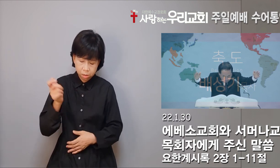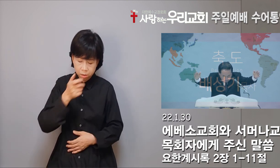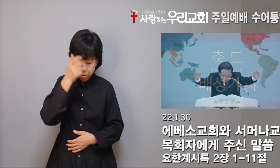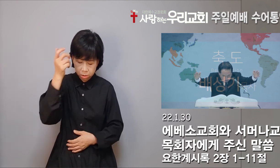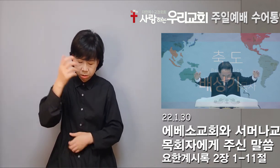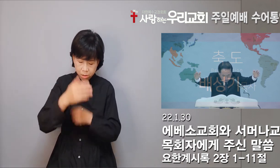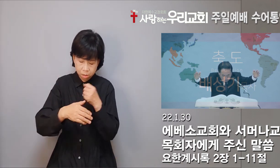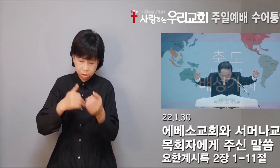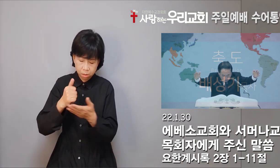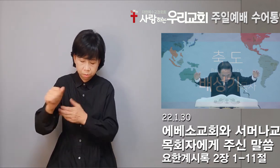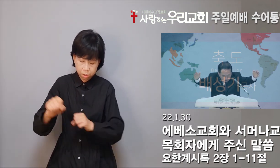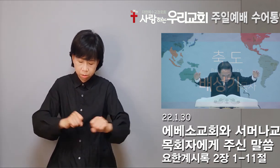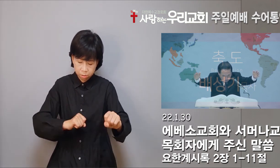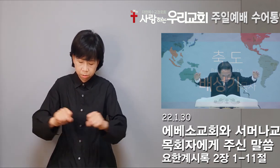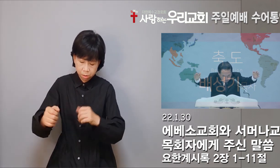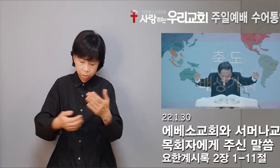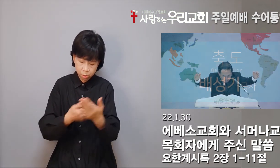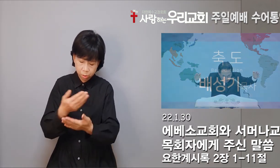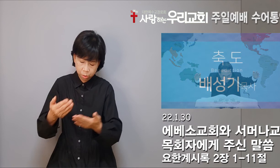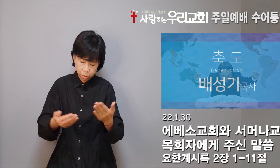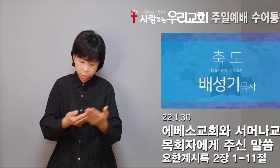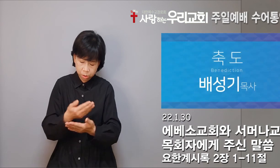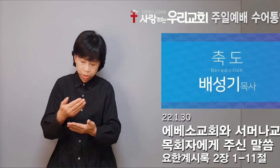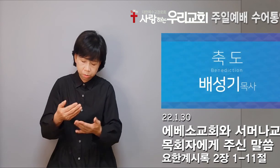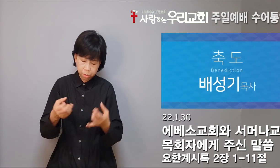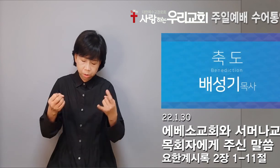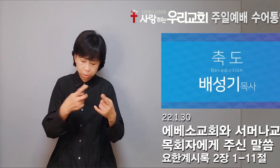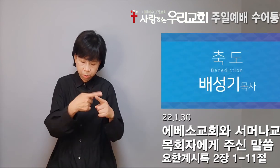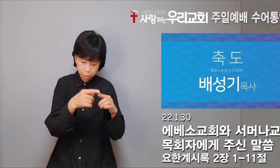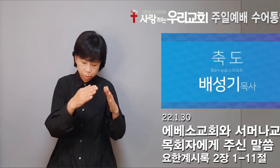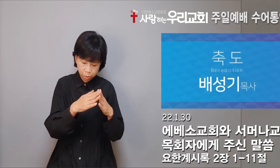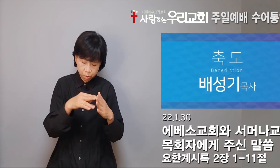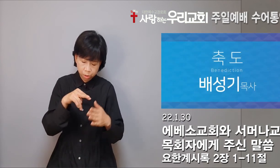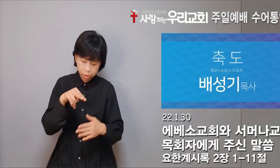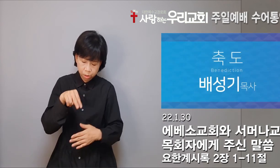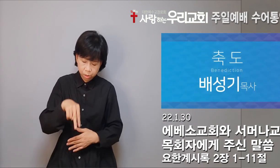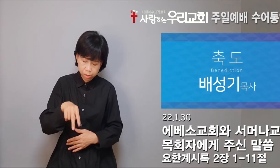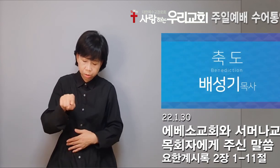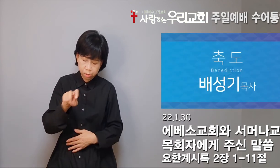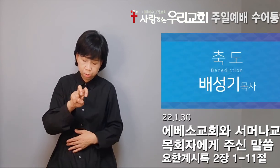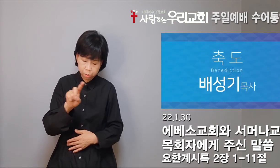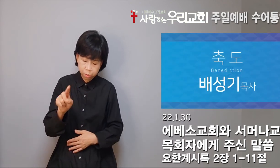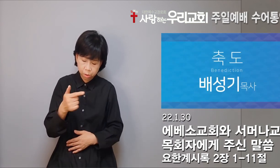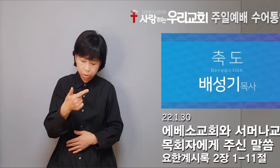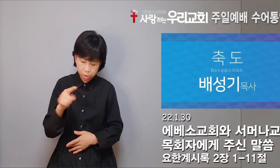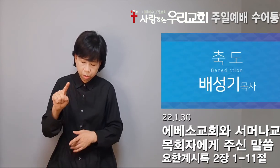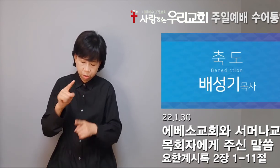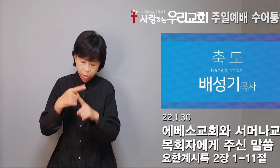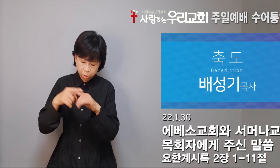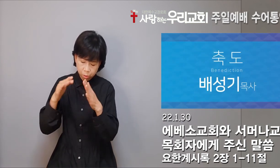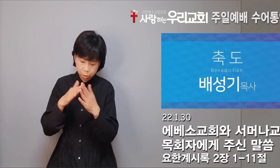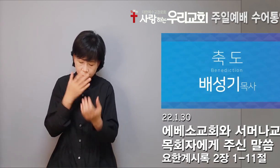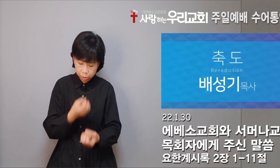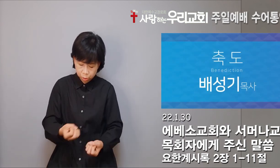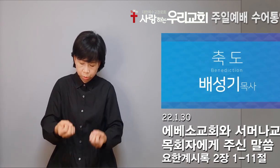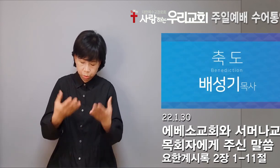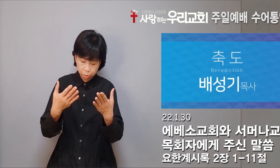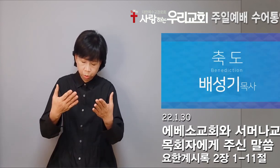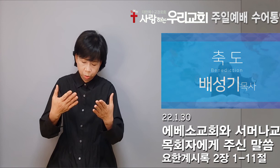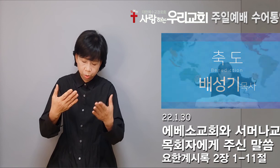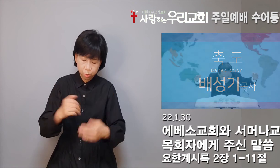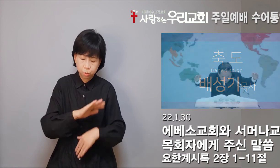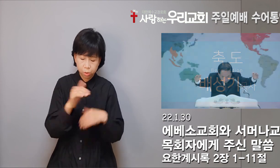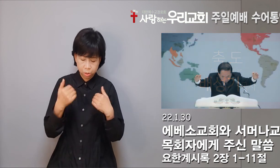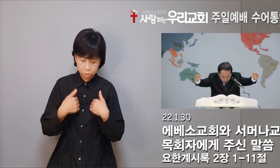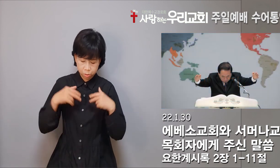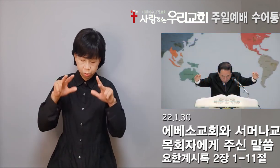성령 하나님의 역사하심과 교통하심이 에베소 교회와 서머나 교회에게 주신 축복이 사랑하는 우리 교회와